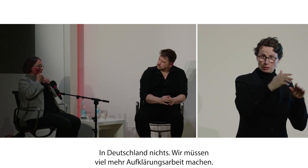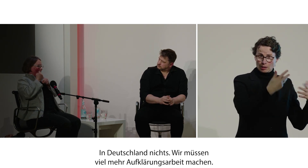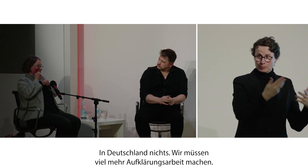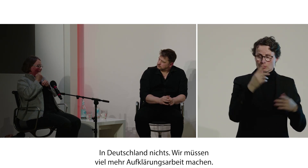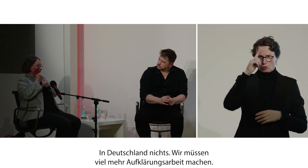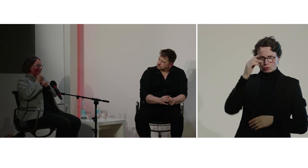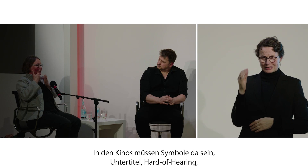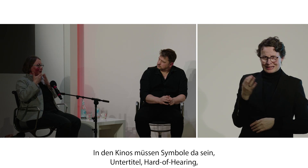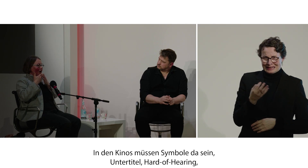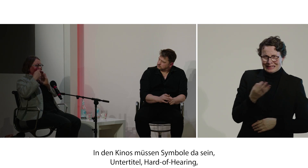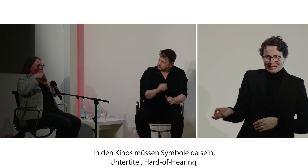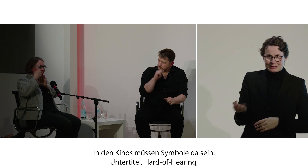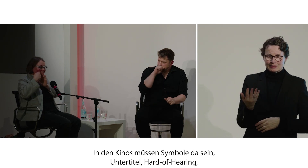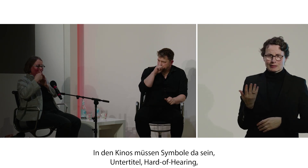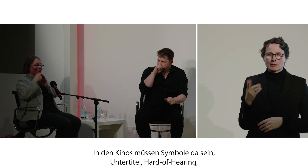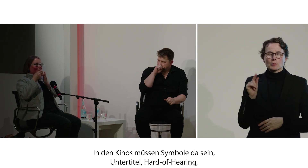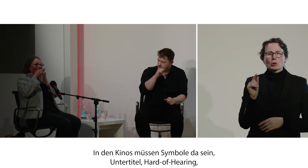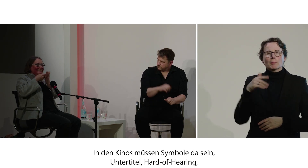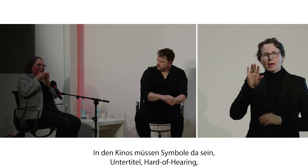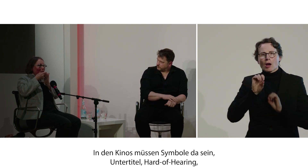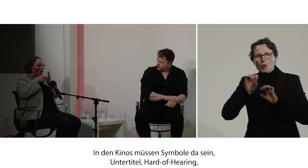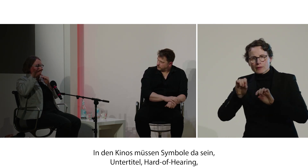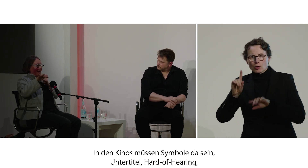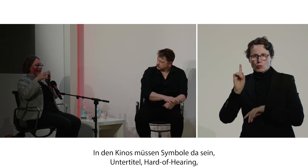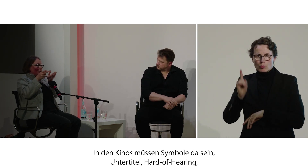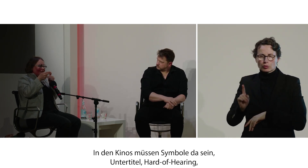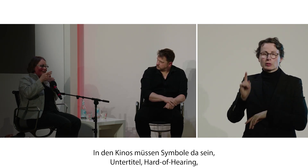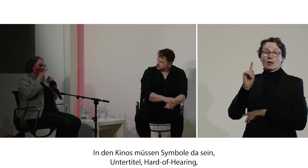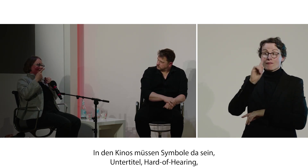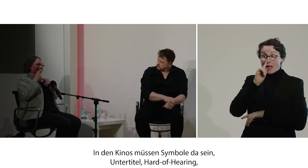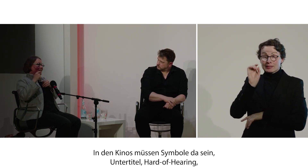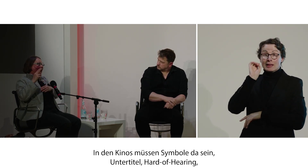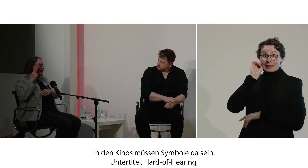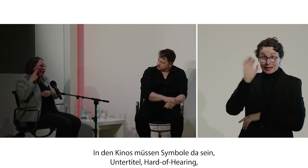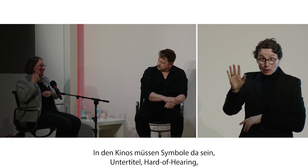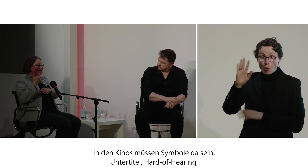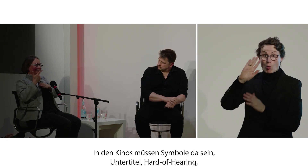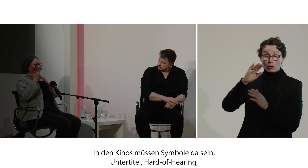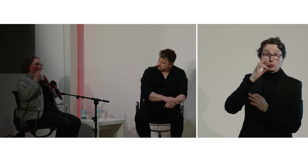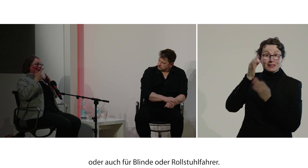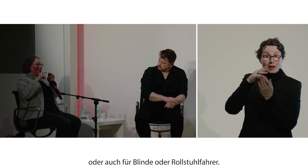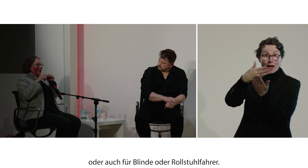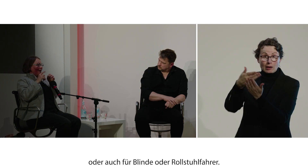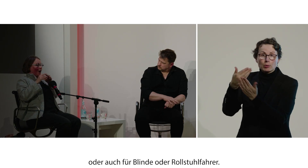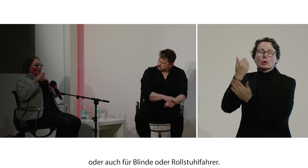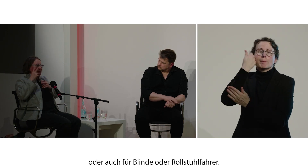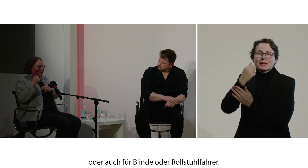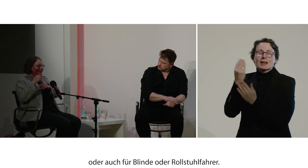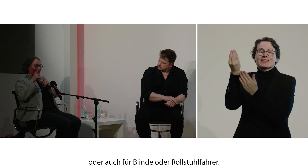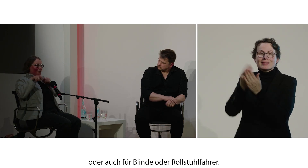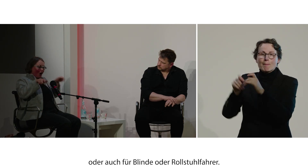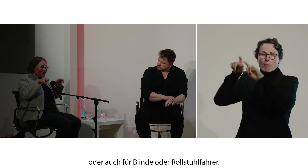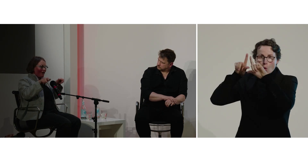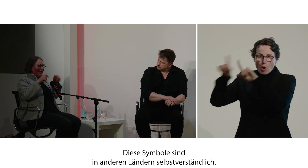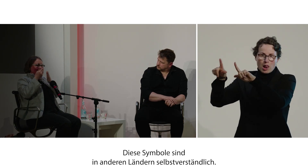Aufklärungsarbeit machen. Das bedeutet, in den Kinos müssen die Symbole da sein. Untertitel, Hard-of-Hearing oder auch für